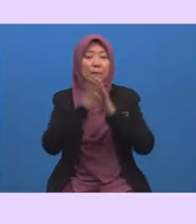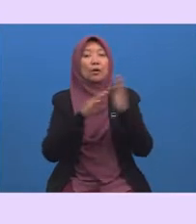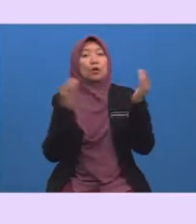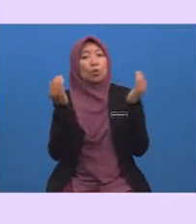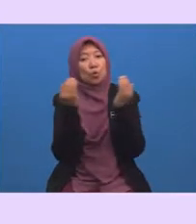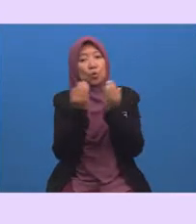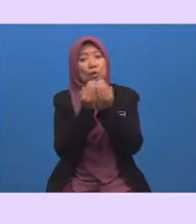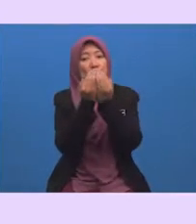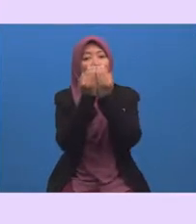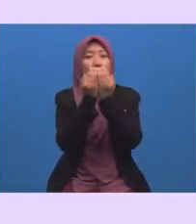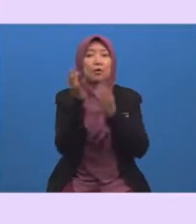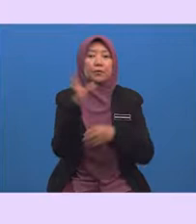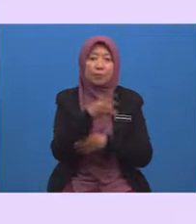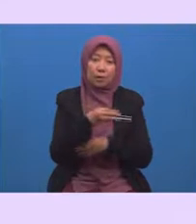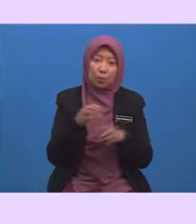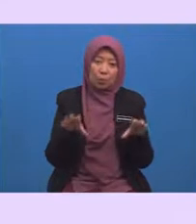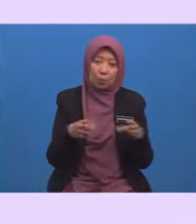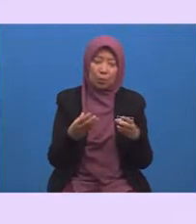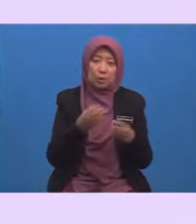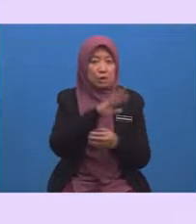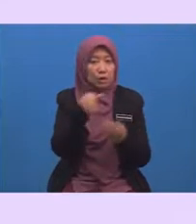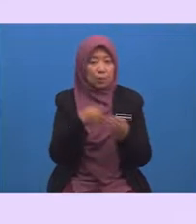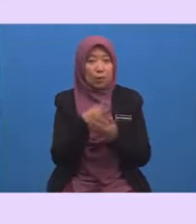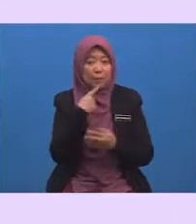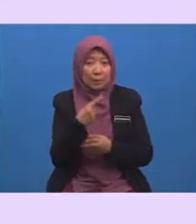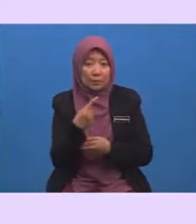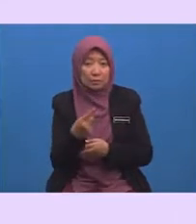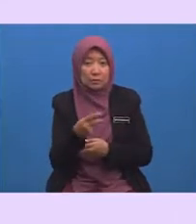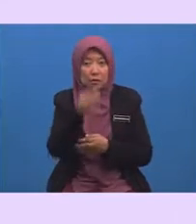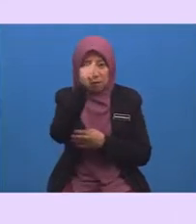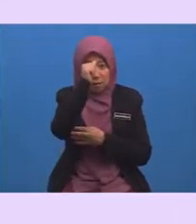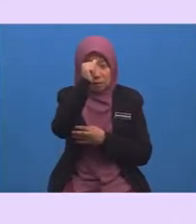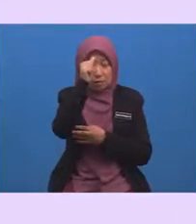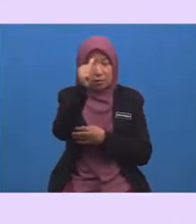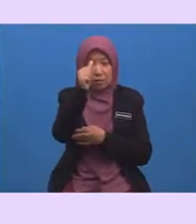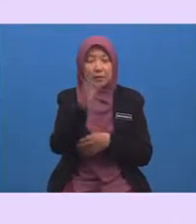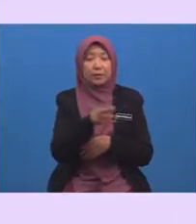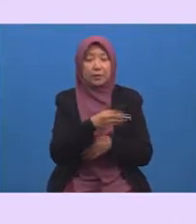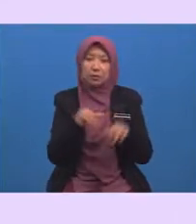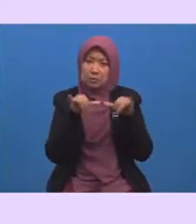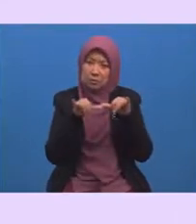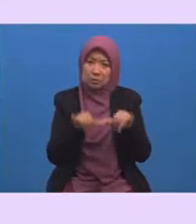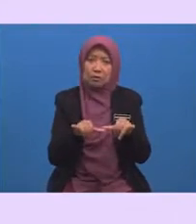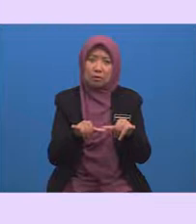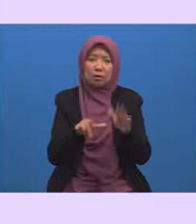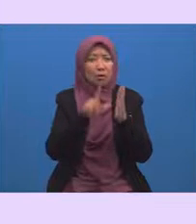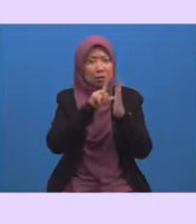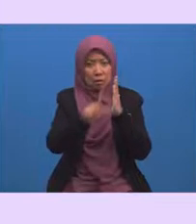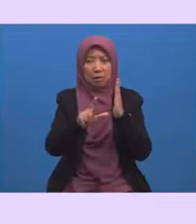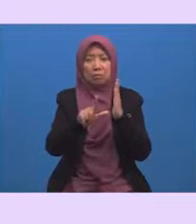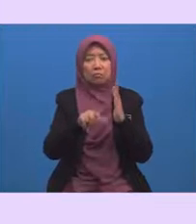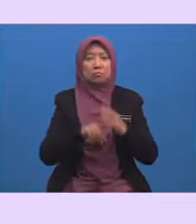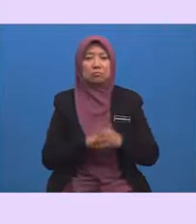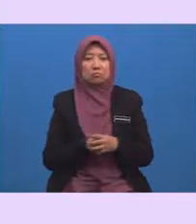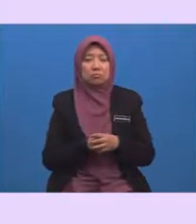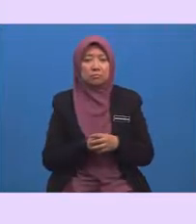berdoa dan melakukan segala perintah Allah serta meninggalkan segala larangan